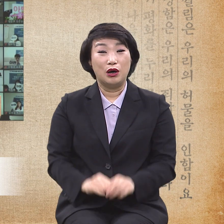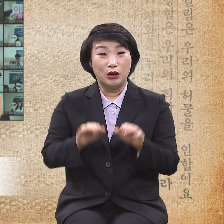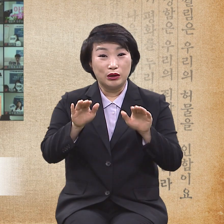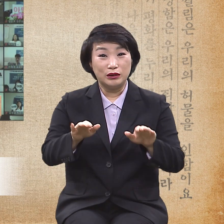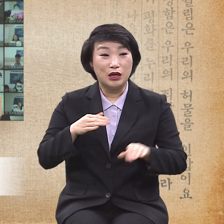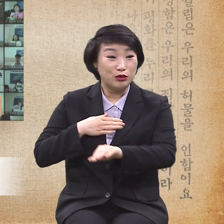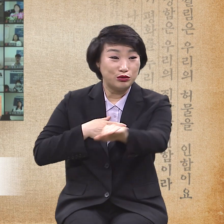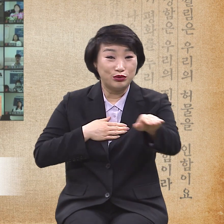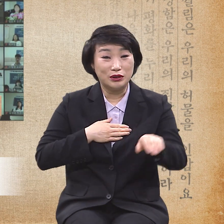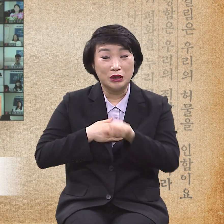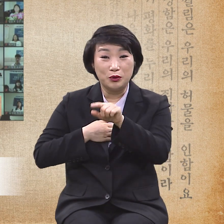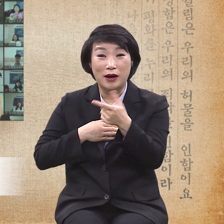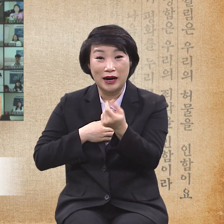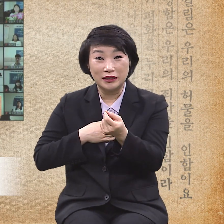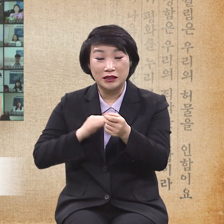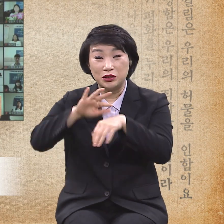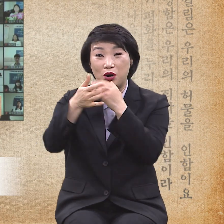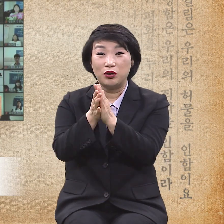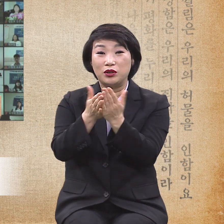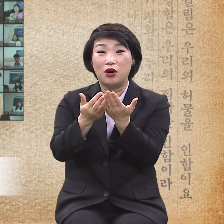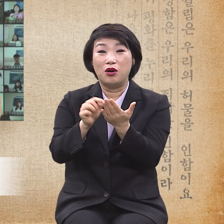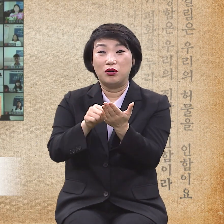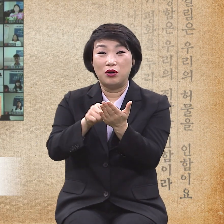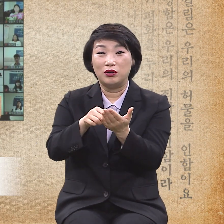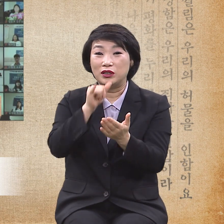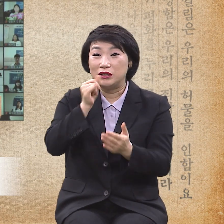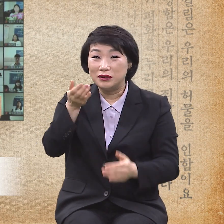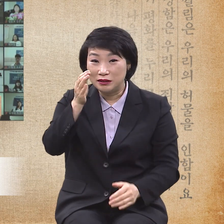그런데 우린 이런 성경 구절이 있어도